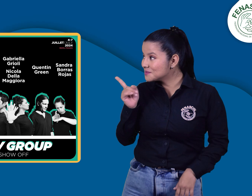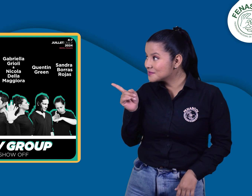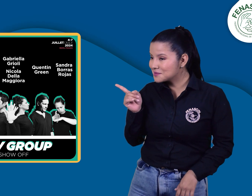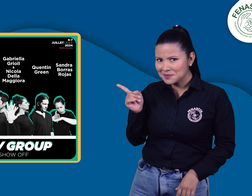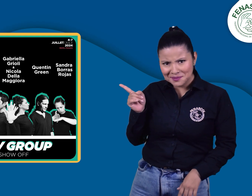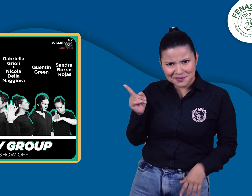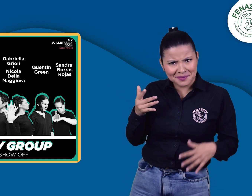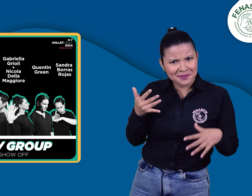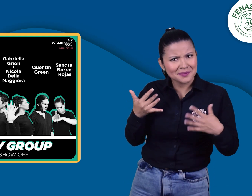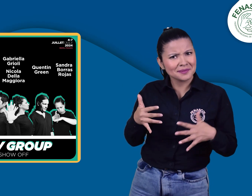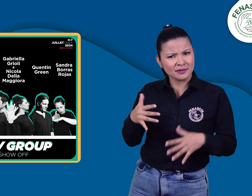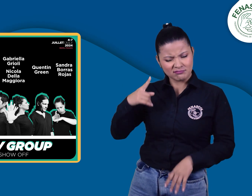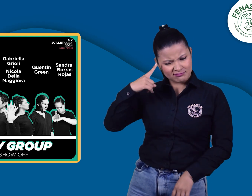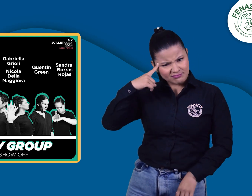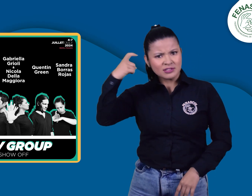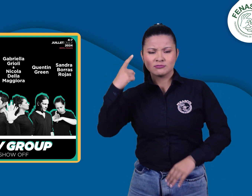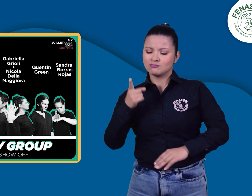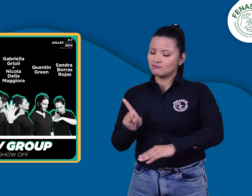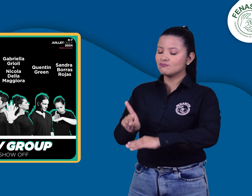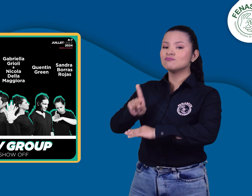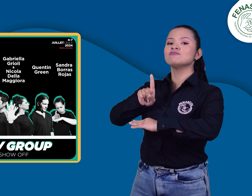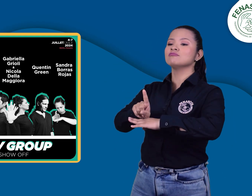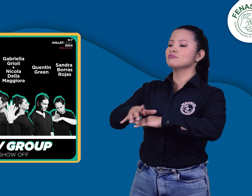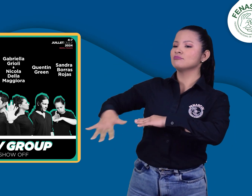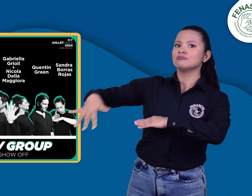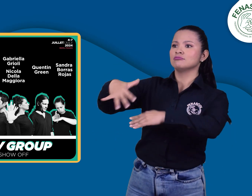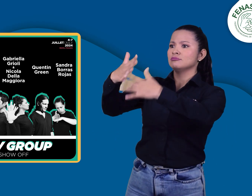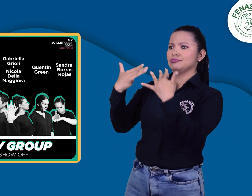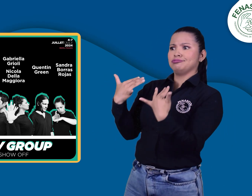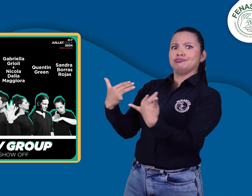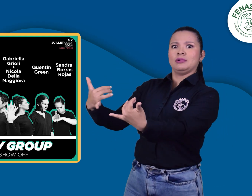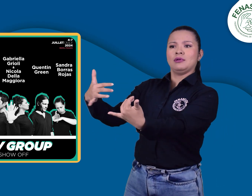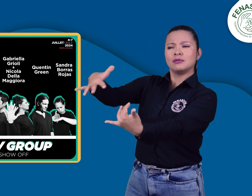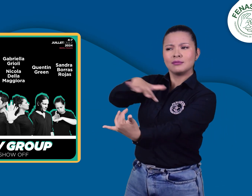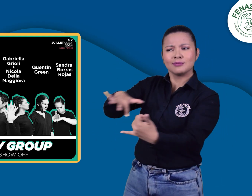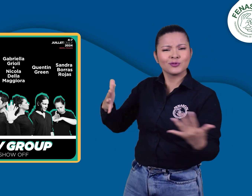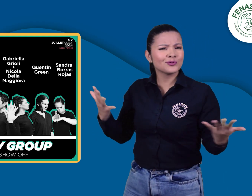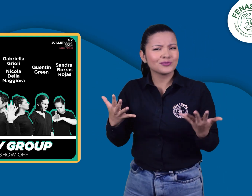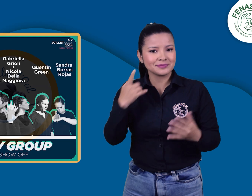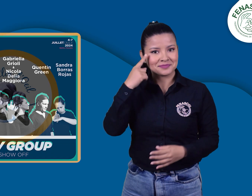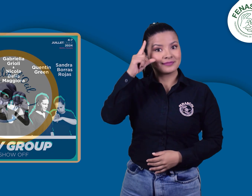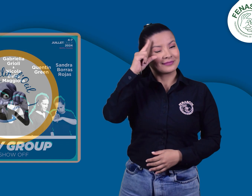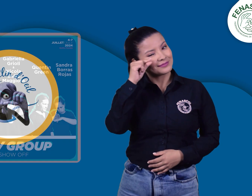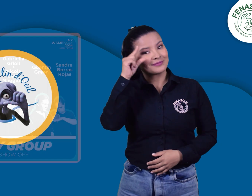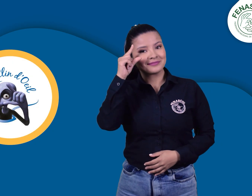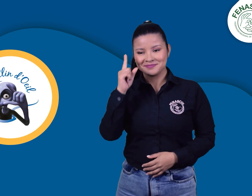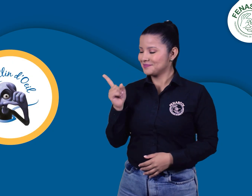experiencia tan emocionante! Ver cómo ha sido el reto de presentarse, por ejemplo, en espacios tan reconocidos como el